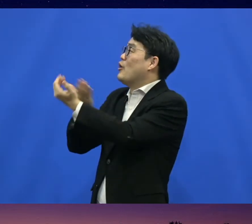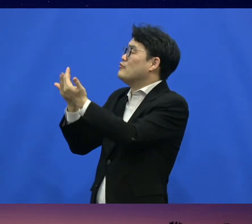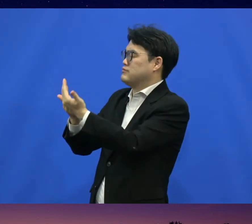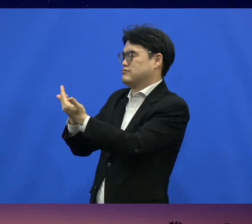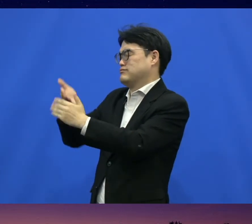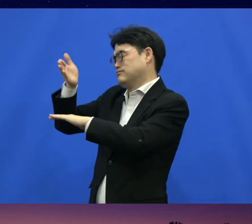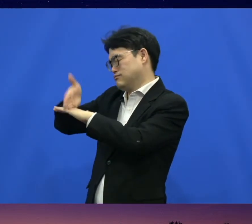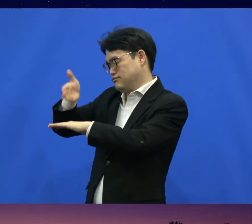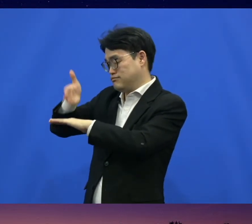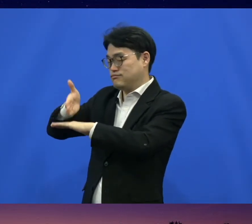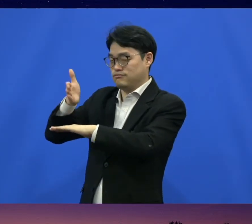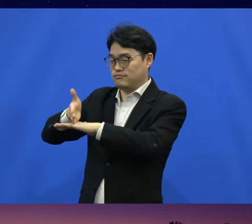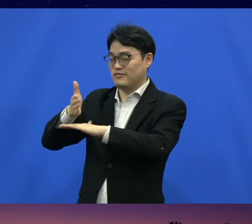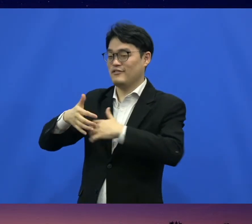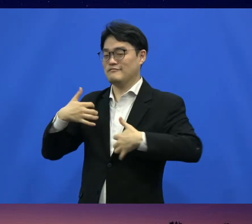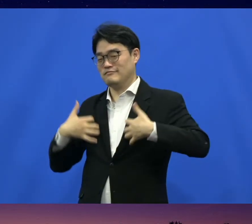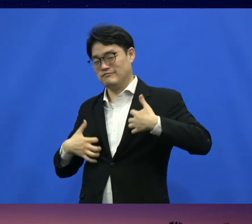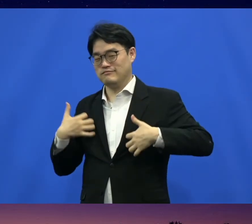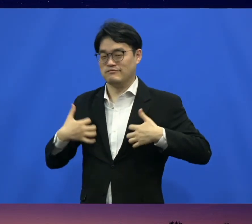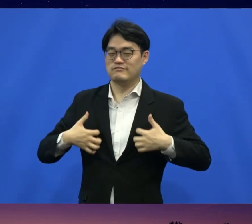것이에요. 그걸 기꺼이